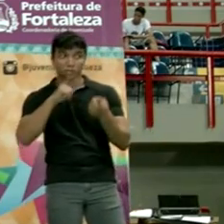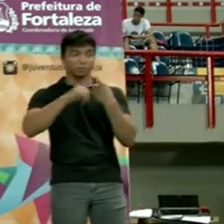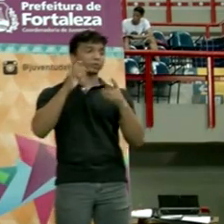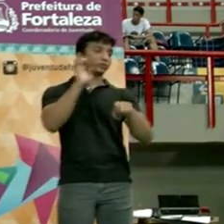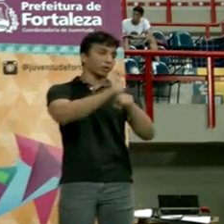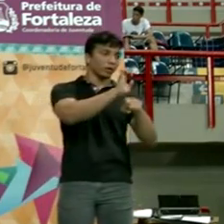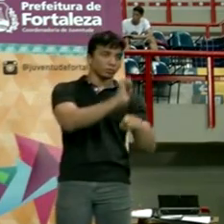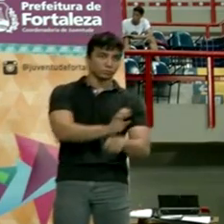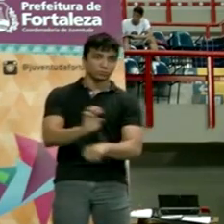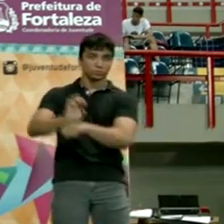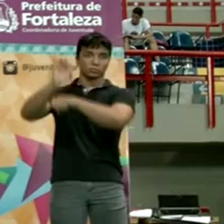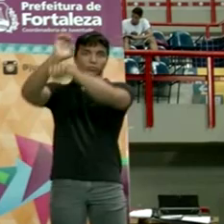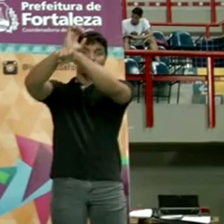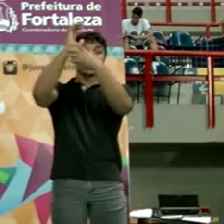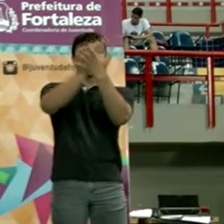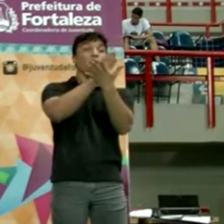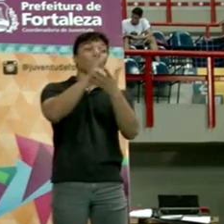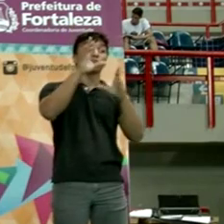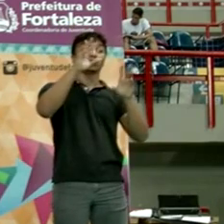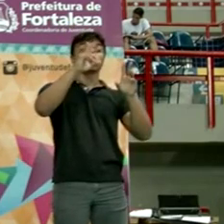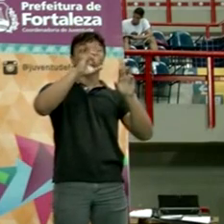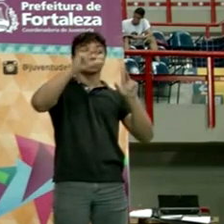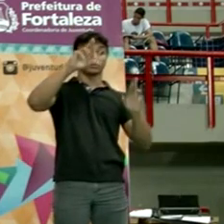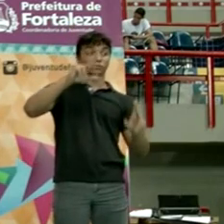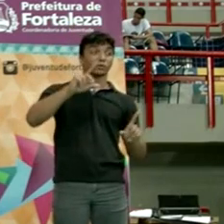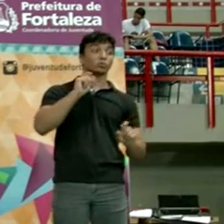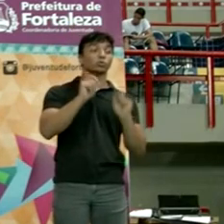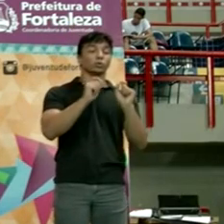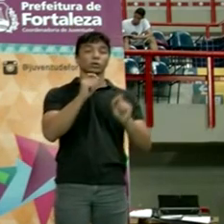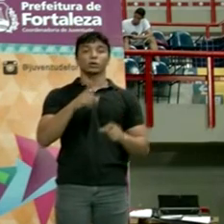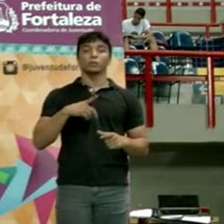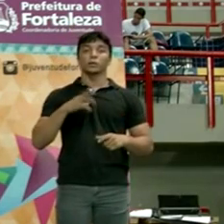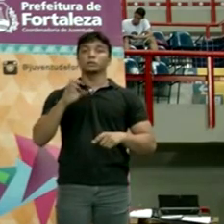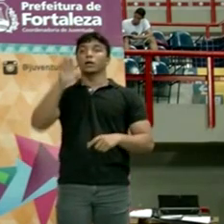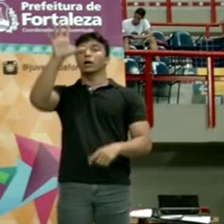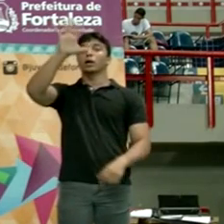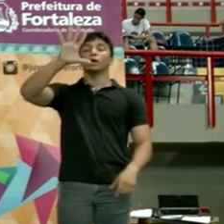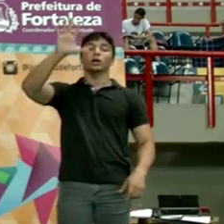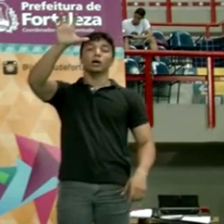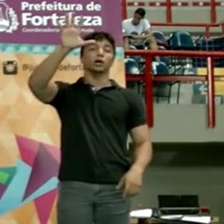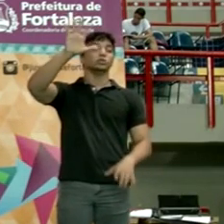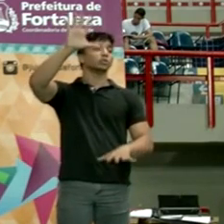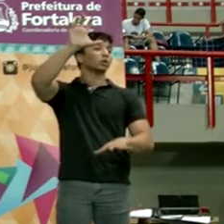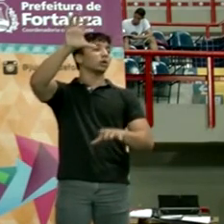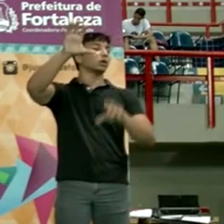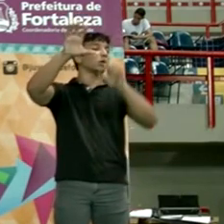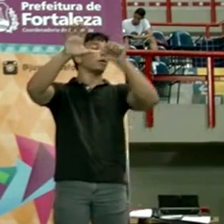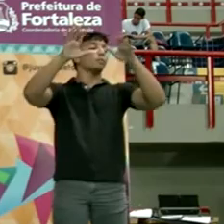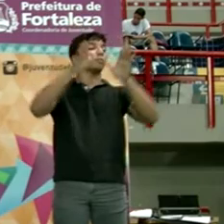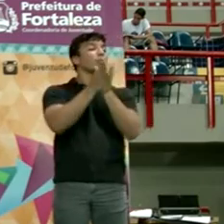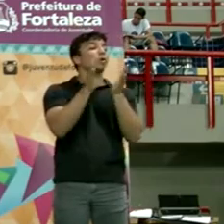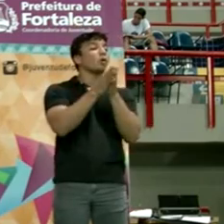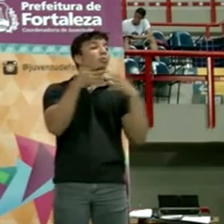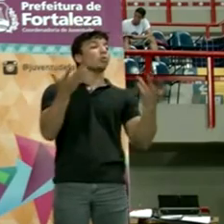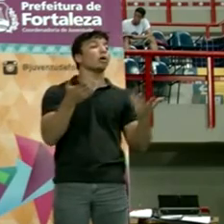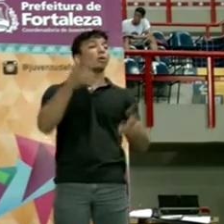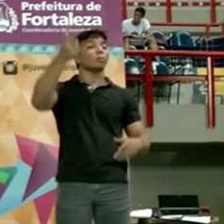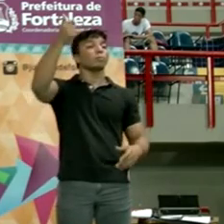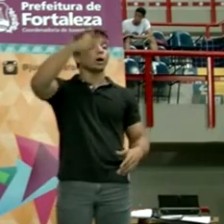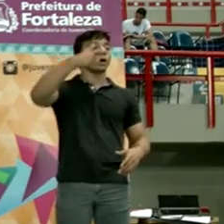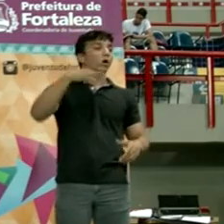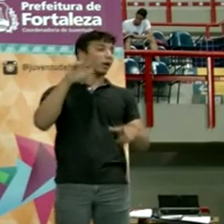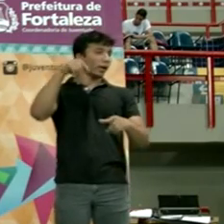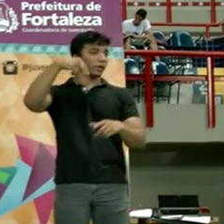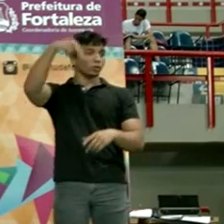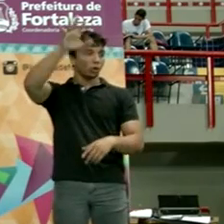estados mais pobres. Com um detalhe, qual é a região mais pobre do Brasil? O Nordeste.